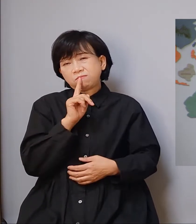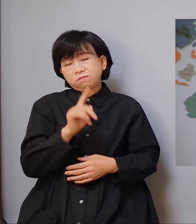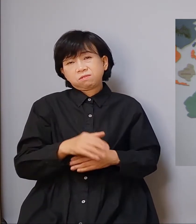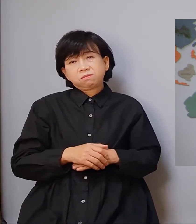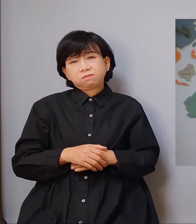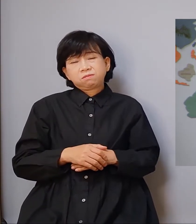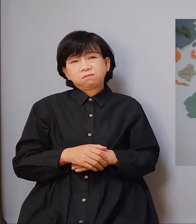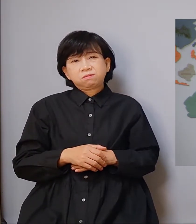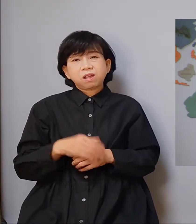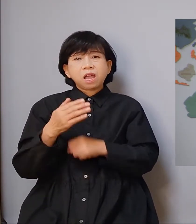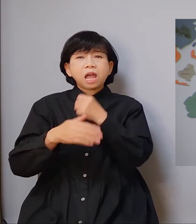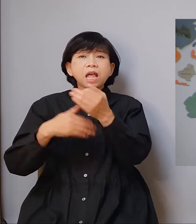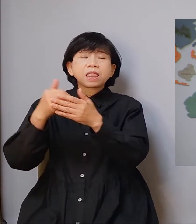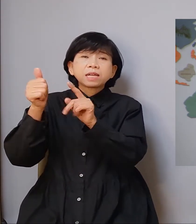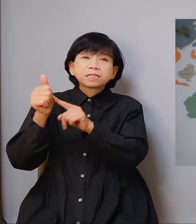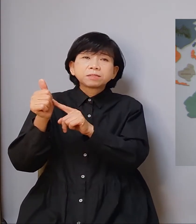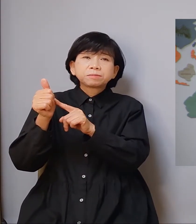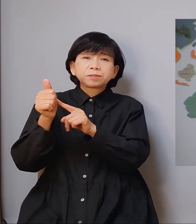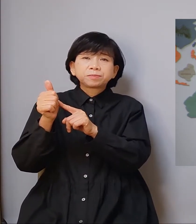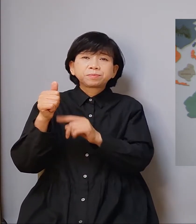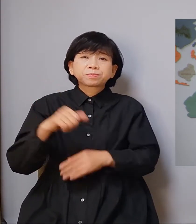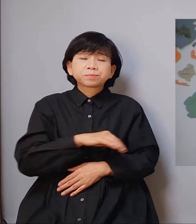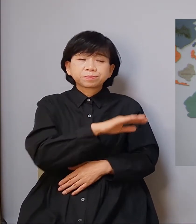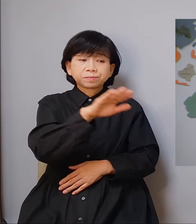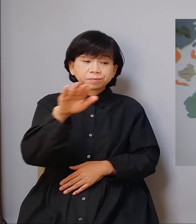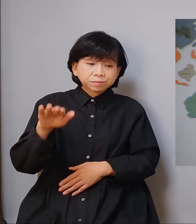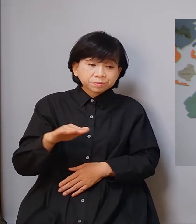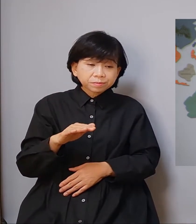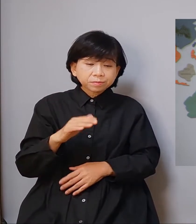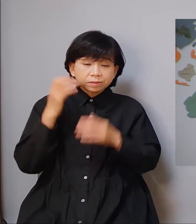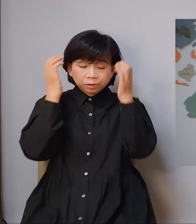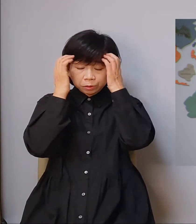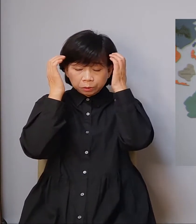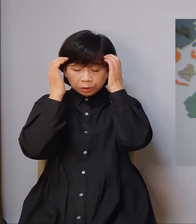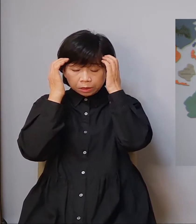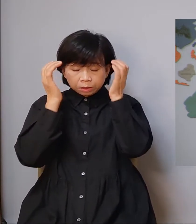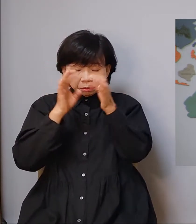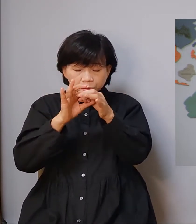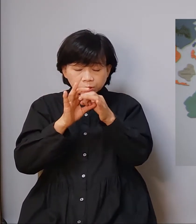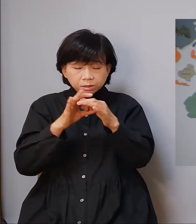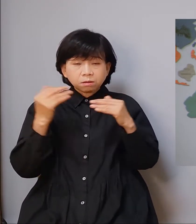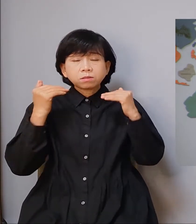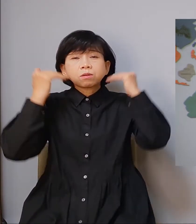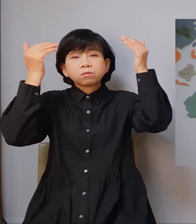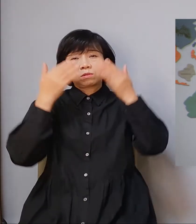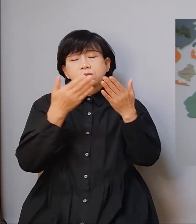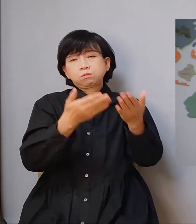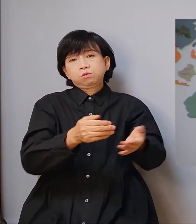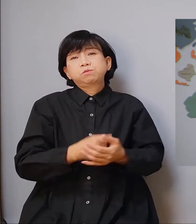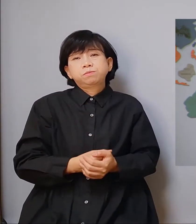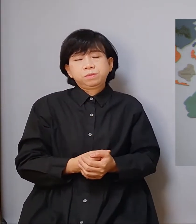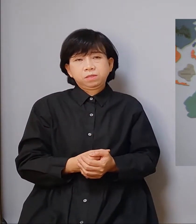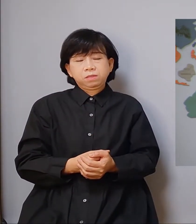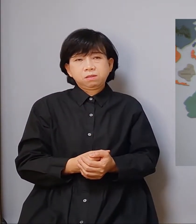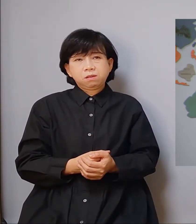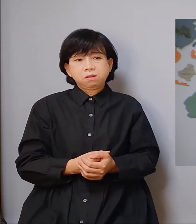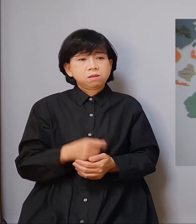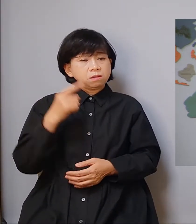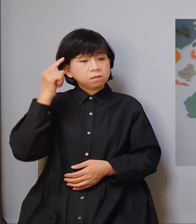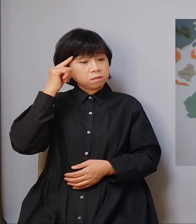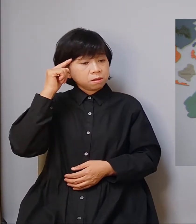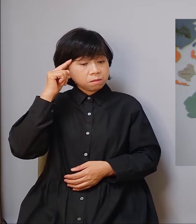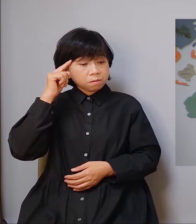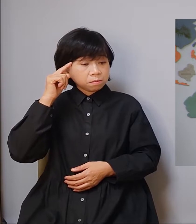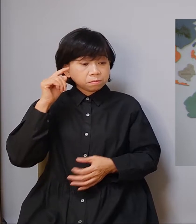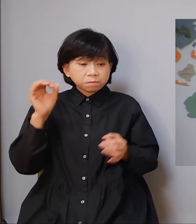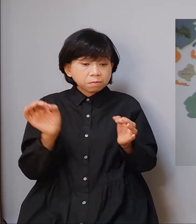하나님은요, 우회로를 통해 우리를 성장시키십니다. 우회로가 삶의 방향을 바꾸어 전혀 예상하지 못했던